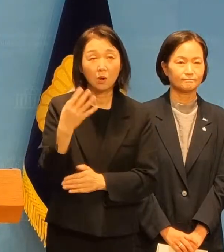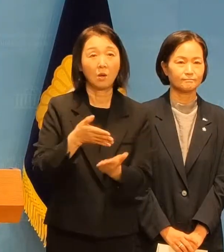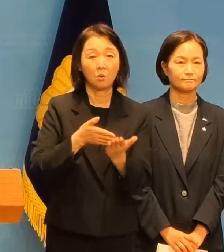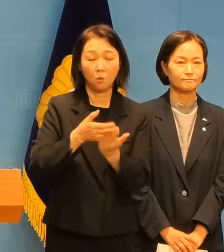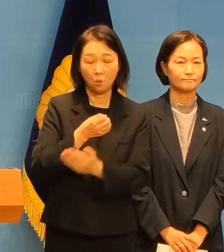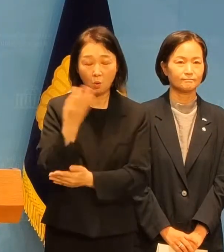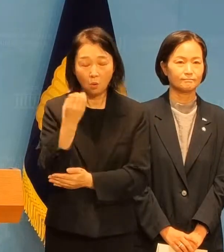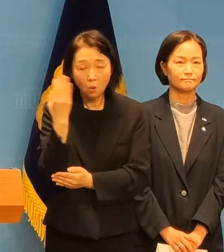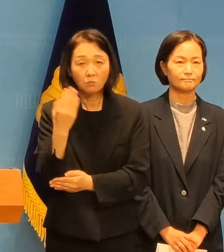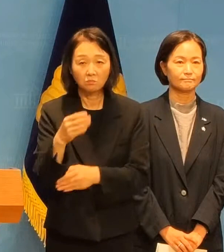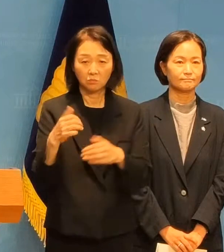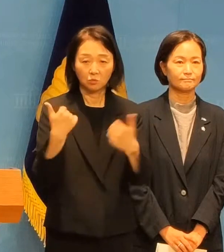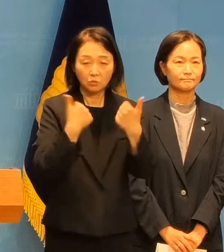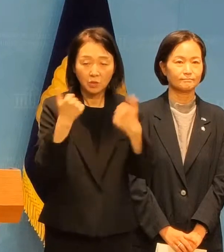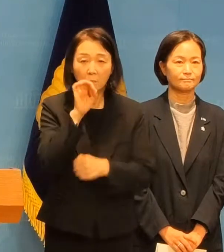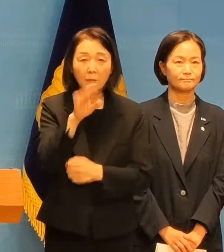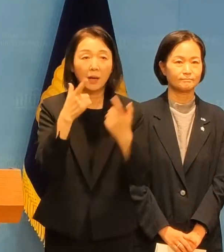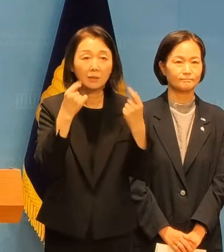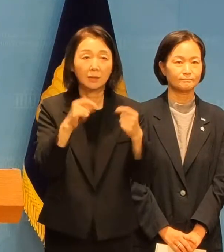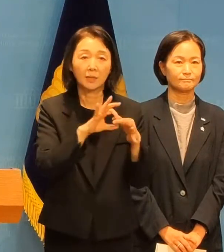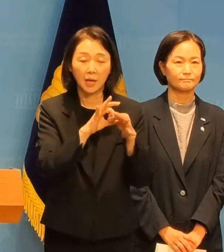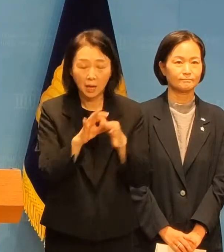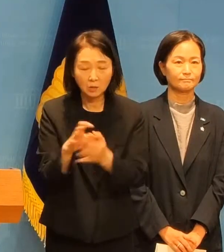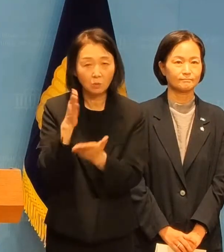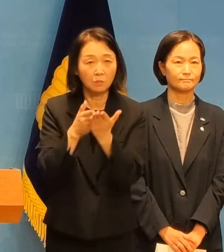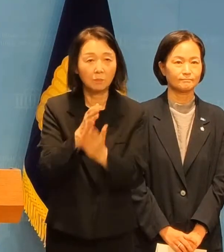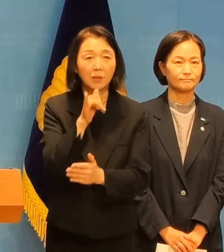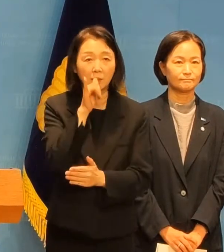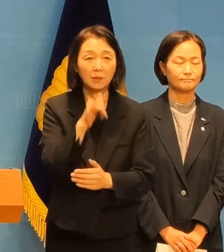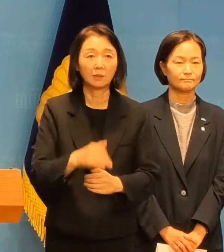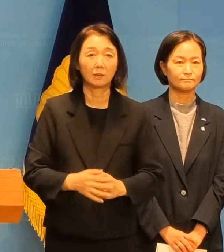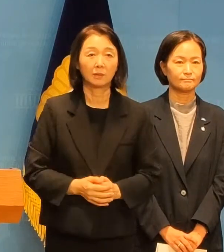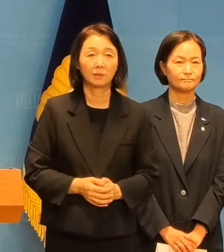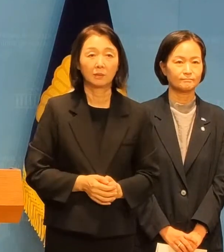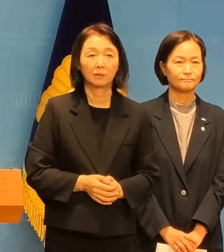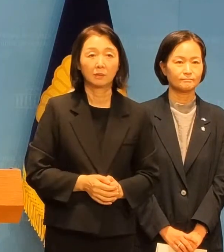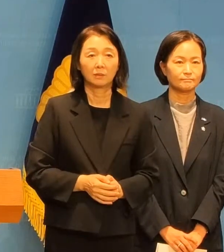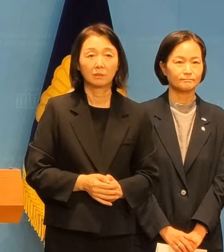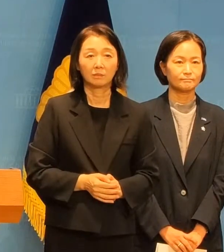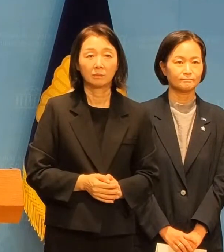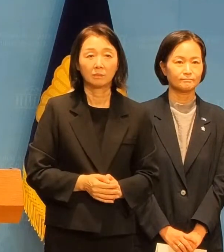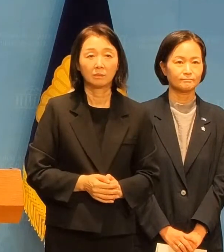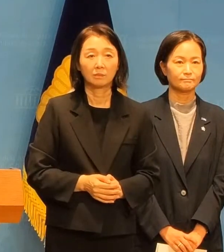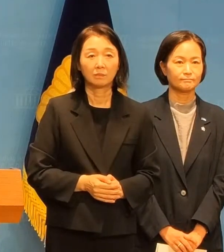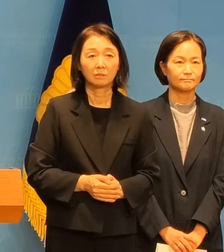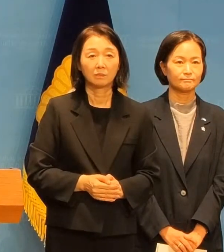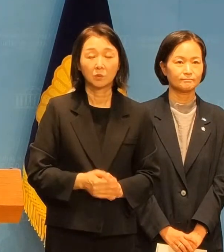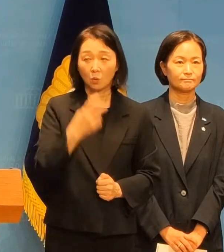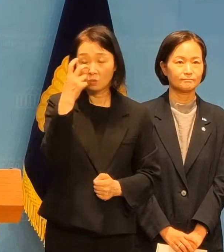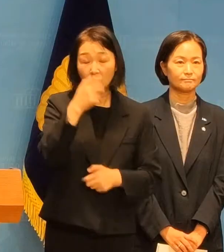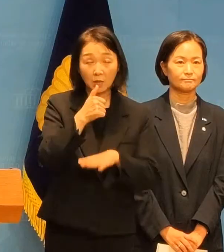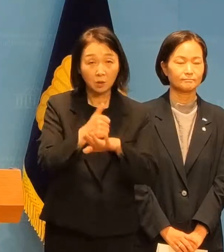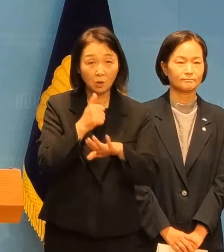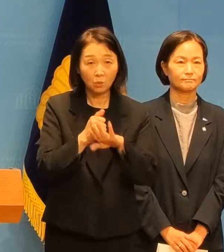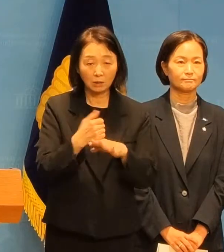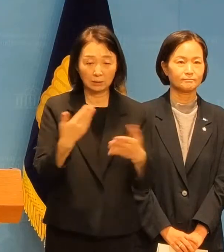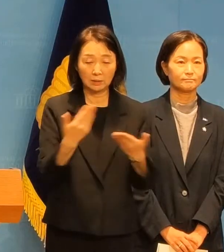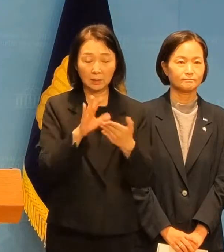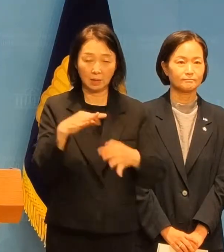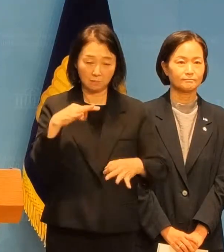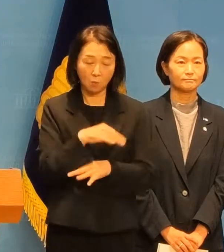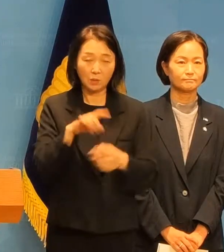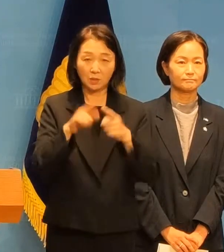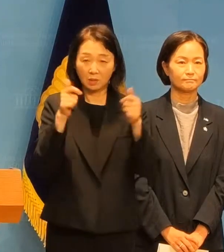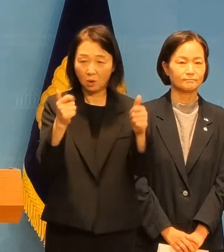국회에서 주장했던 것처럼 계속 주장을 이어왔다라는 점입니다. 그리고 면밀히 수사한 결과 업무상 배임에 대해서만 송치한